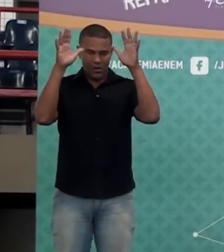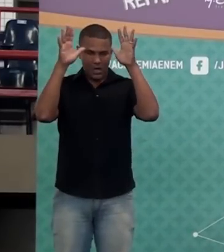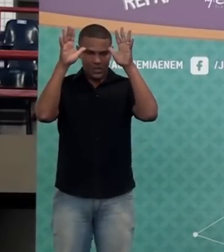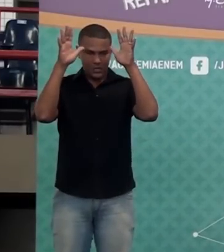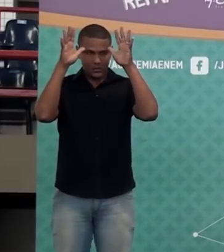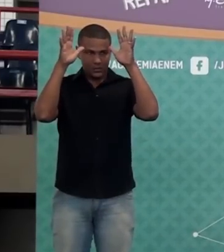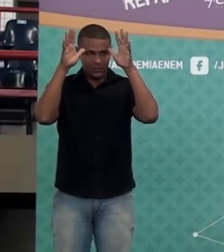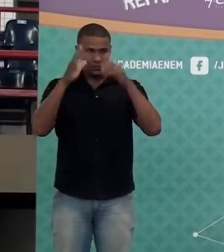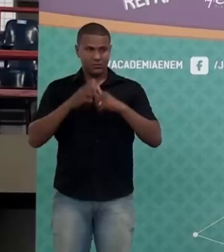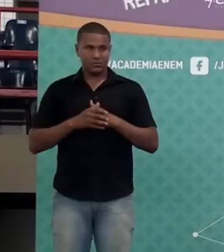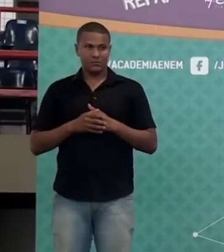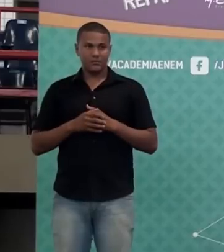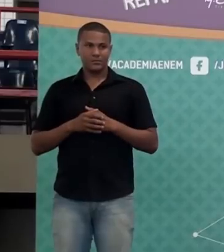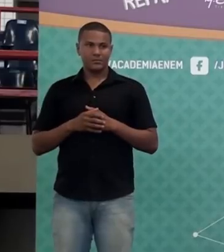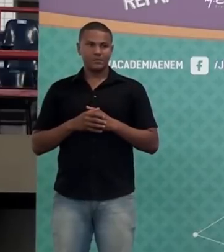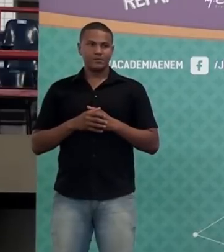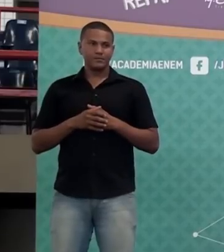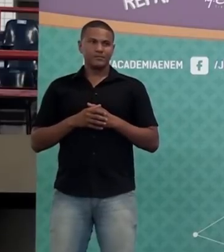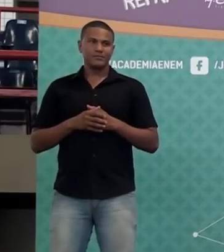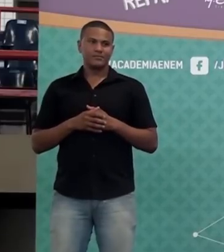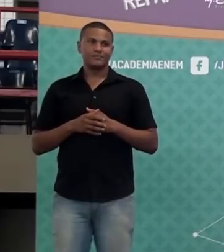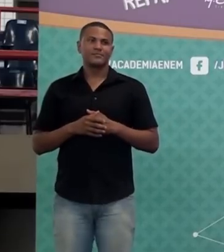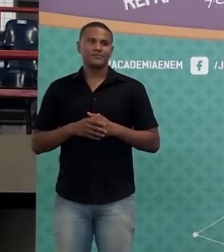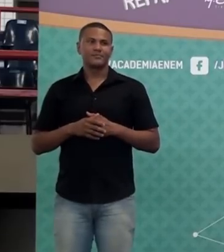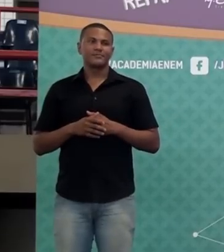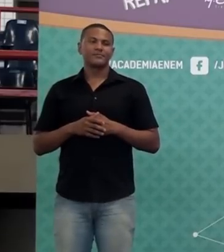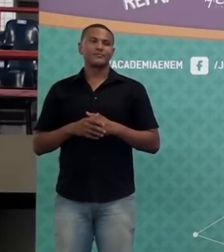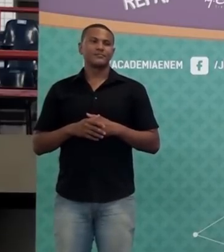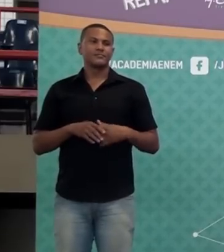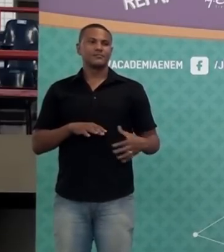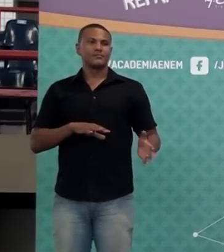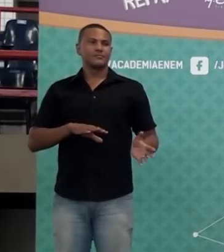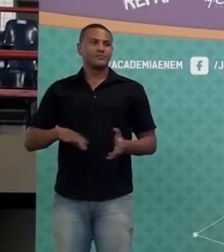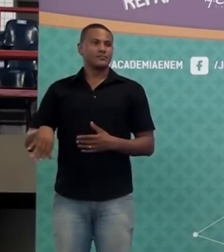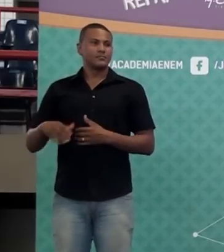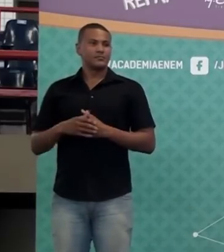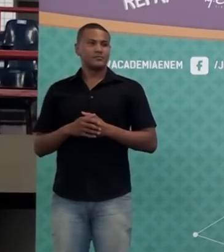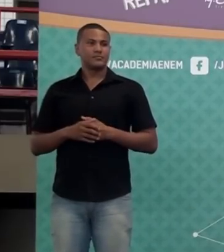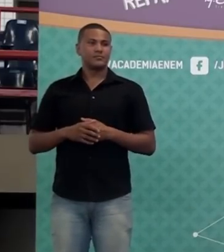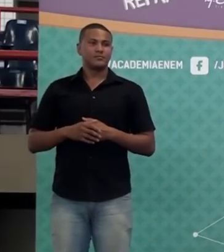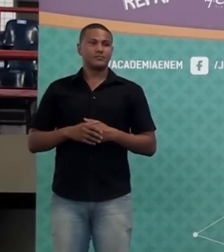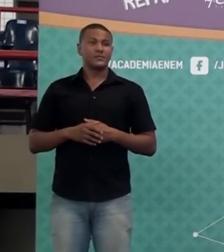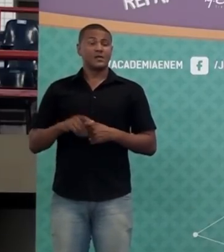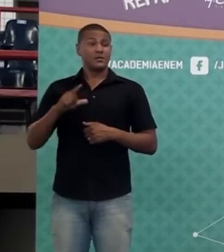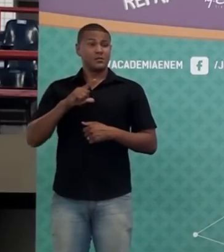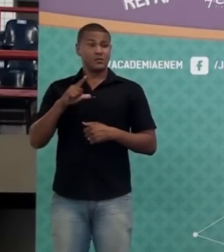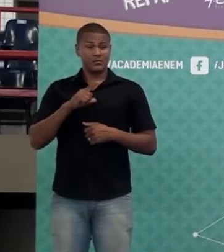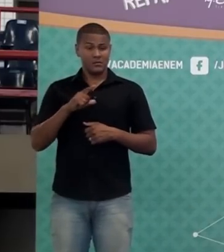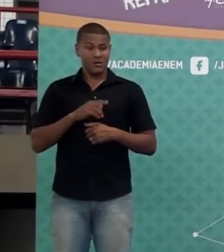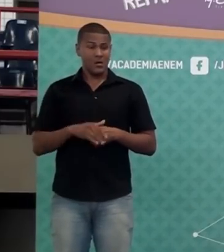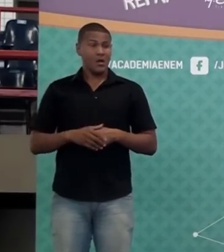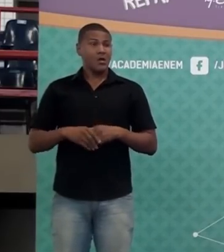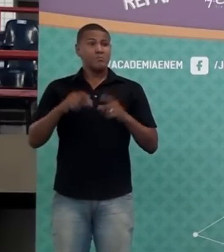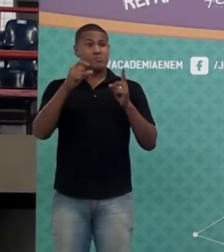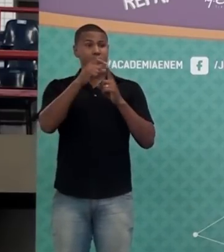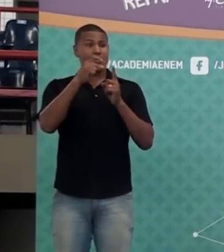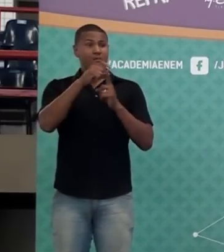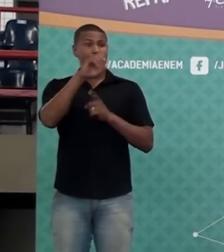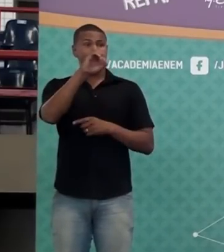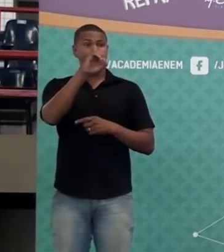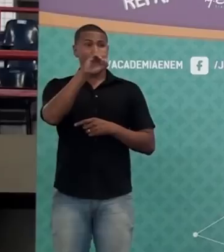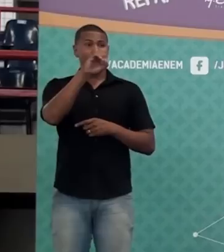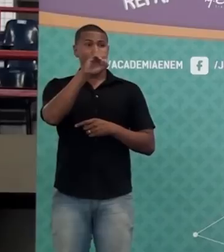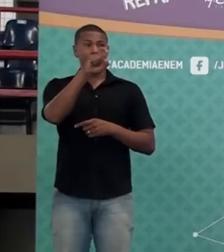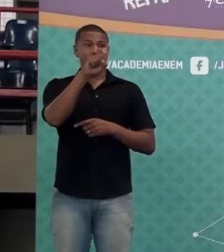recordista de erro. Quando a palavra oxítona terminar em U ou